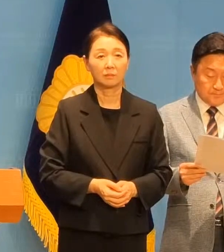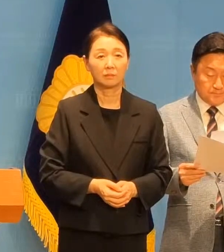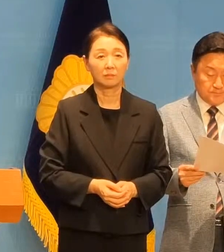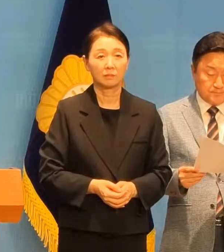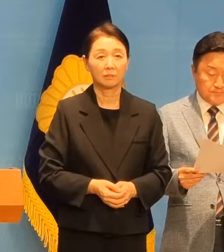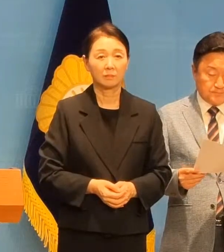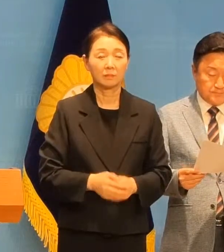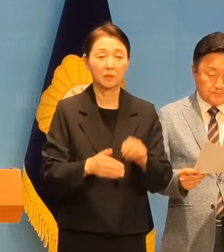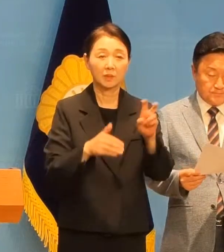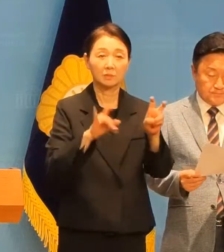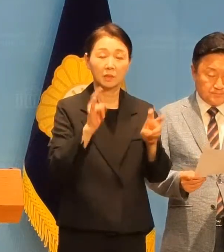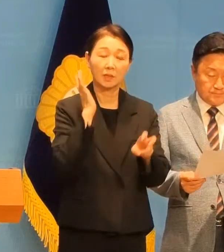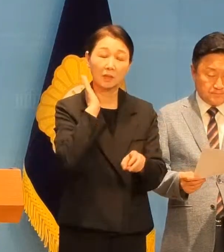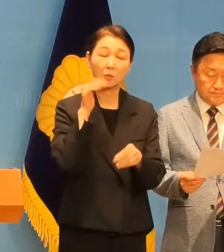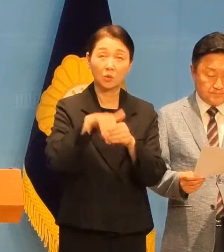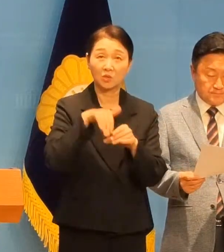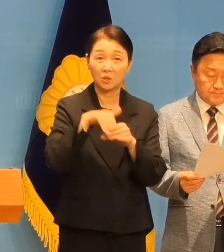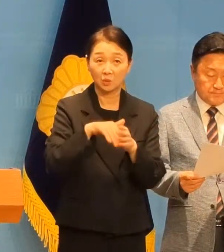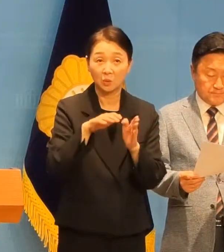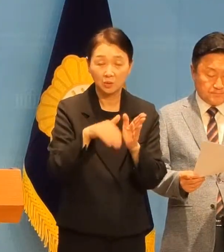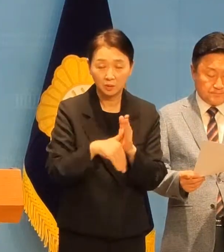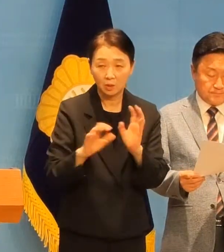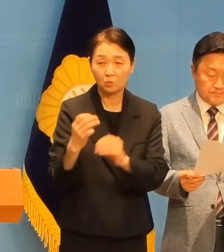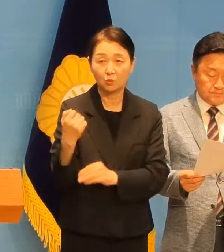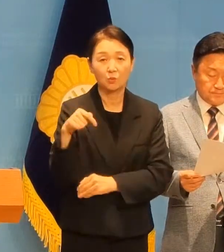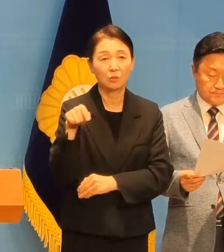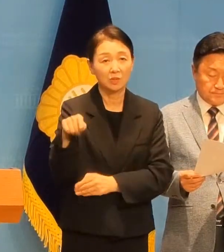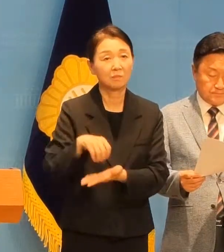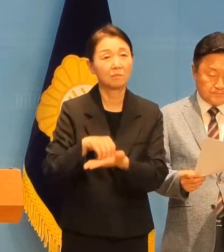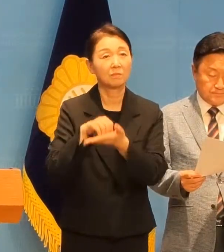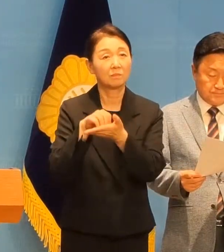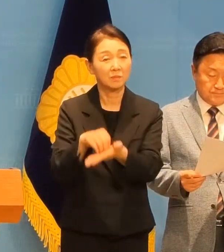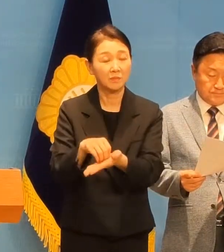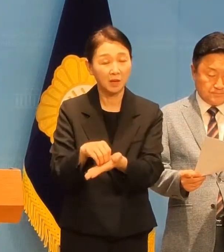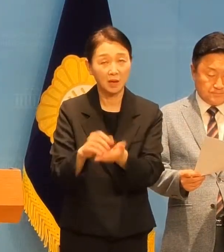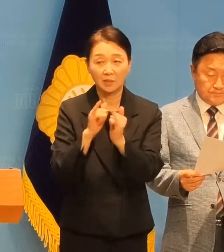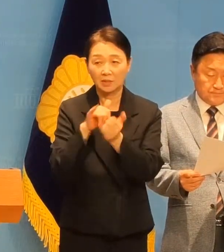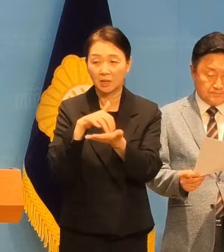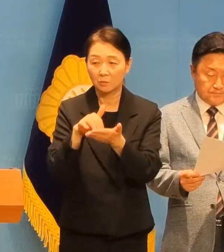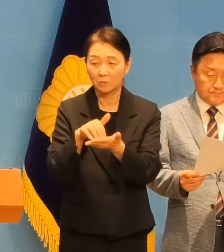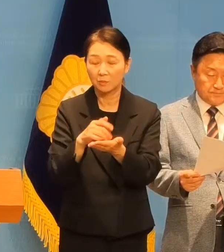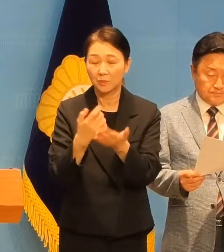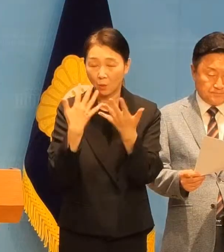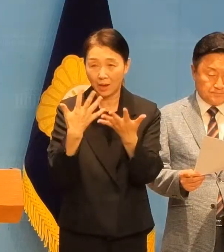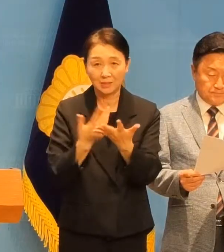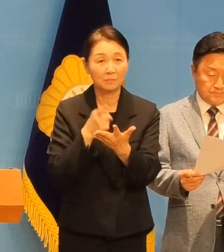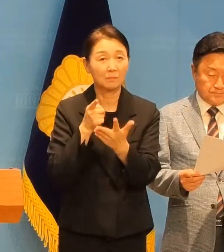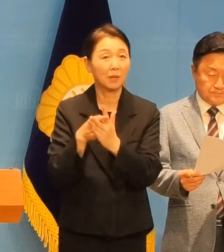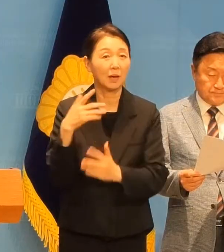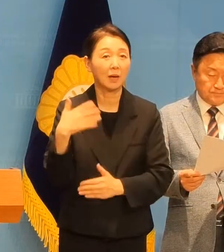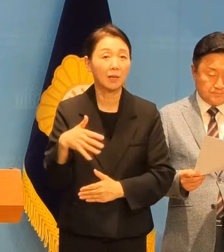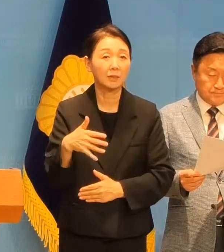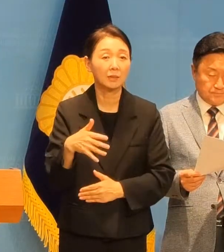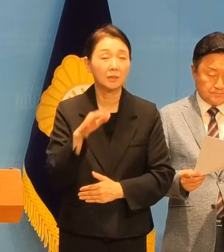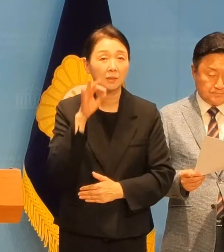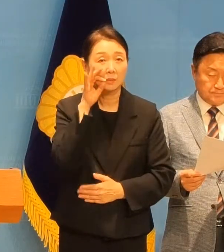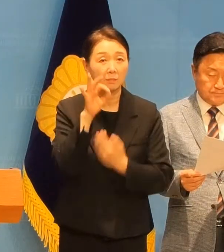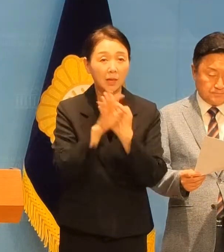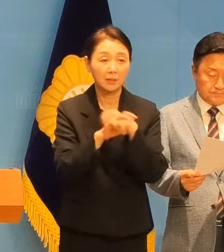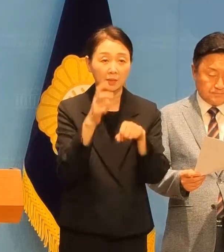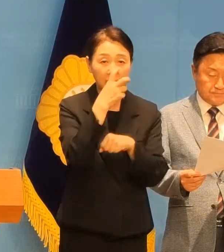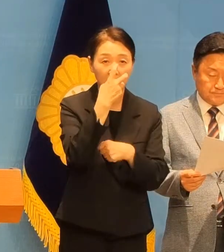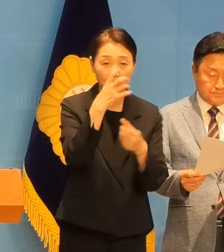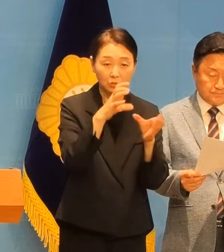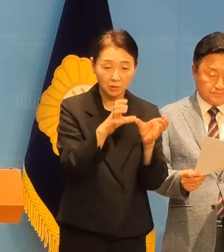20대 대선 경선 당시 국힘에 입당한 교인 수는 아직 특정되지 않았습니다. 그러나 만약 특검